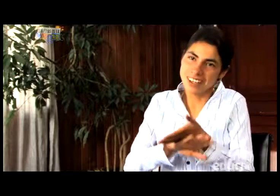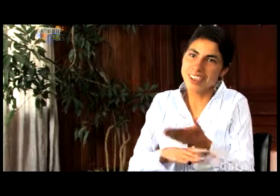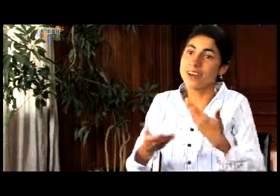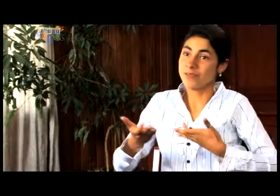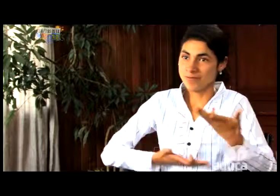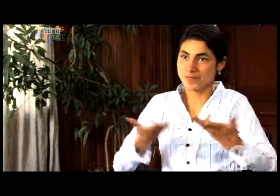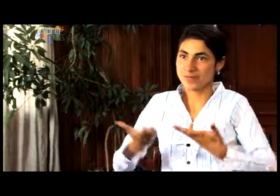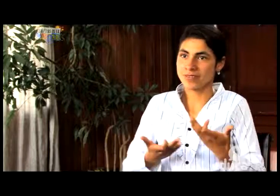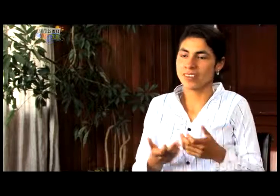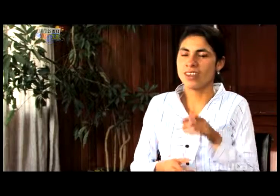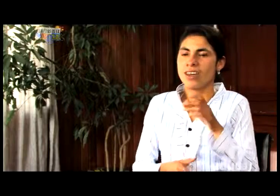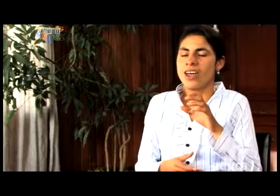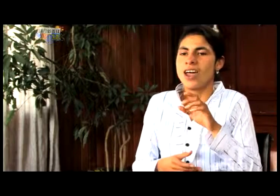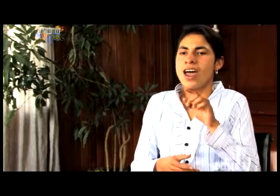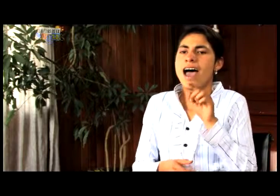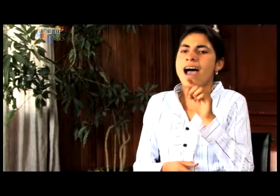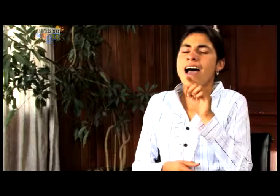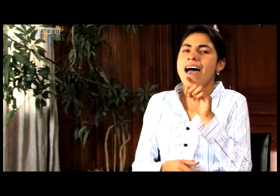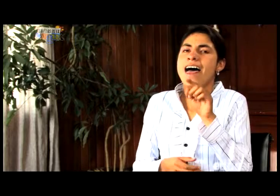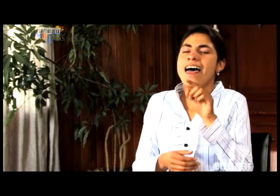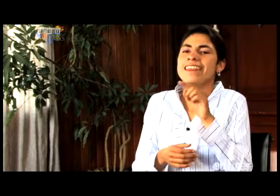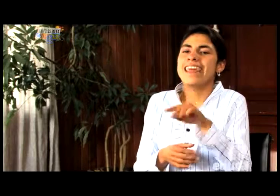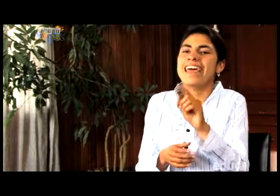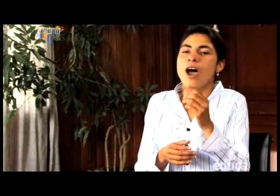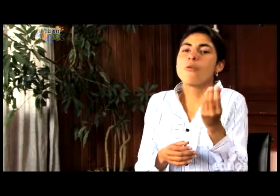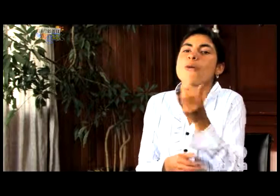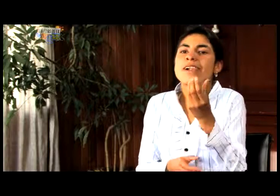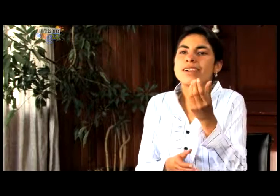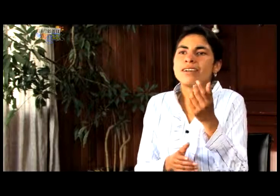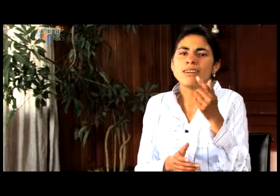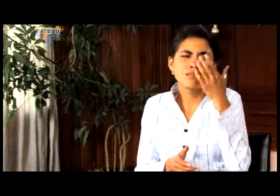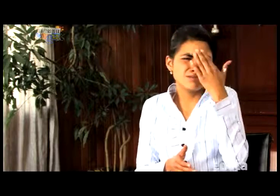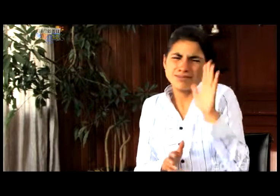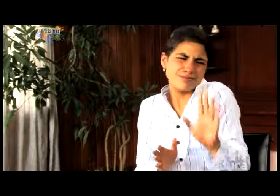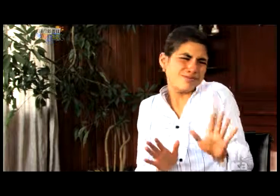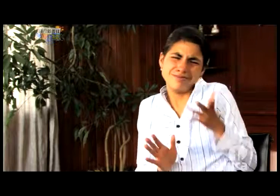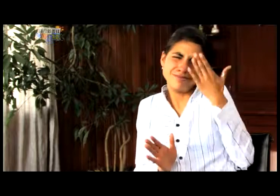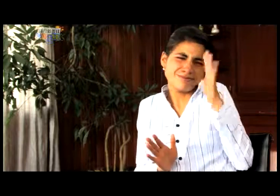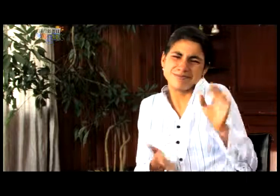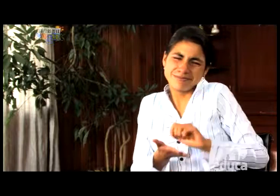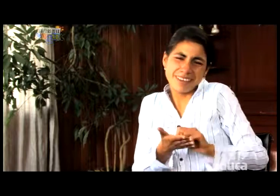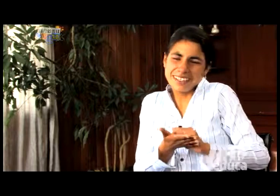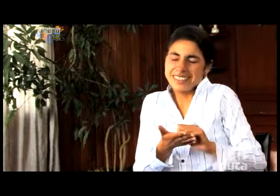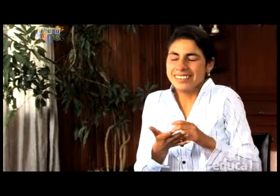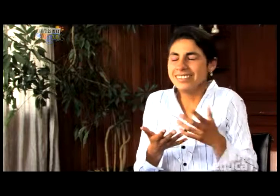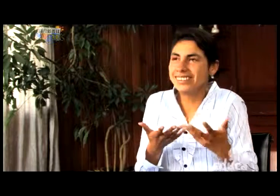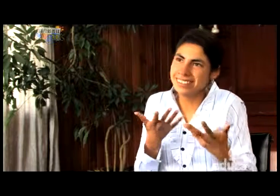Con algunos jóvenes, cuando intentaba comunicarme, me decían que lo hagamos por escrito, pero era muy difícil.